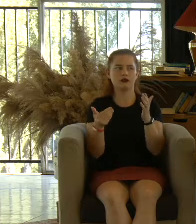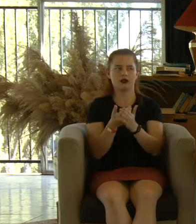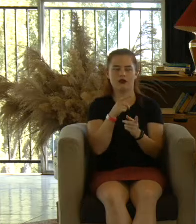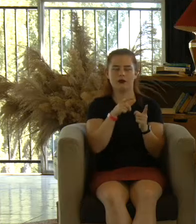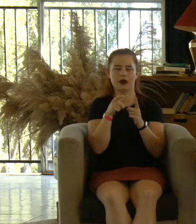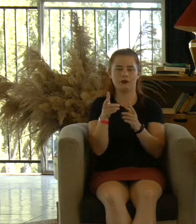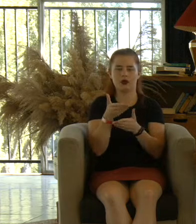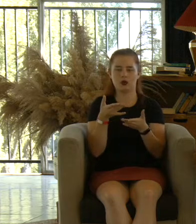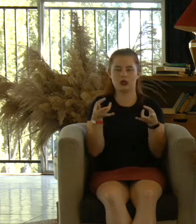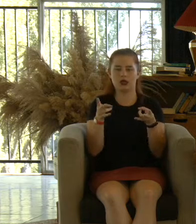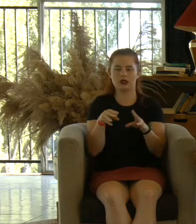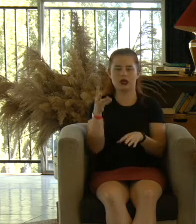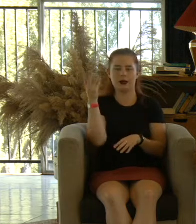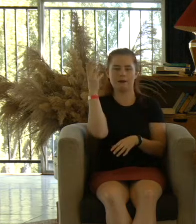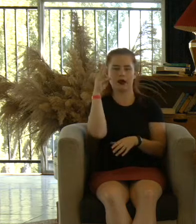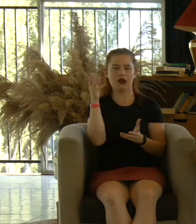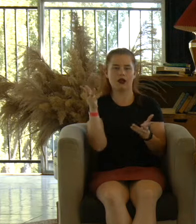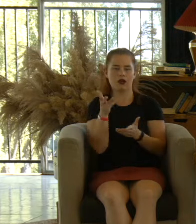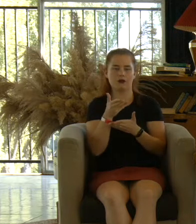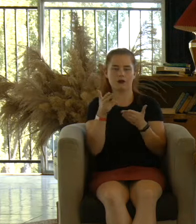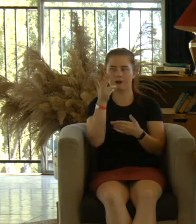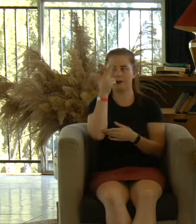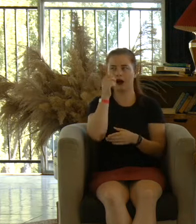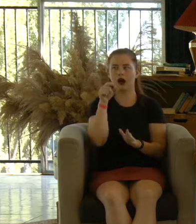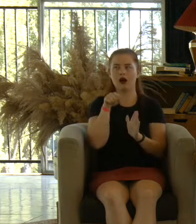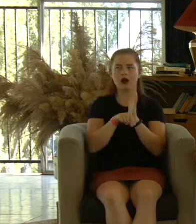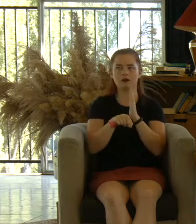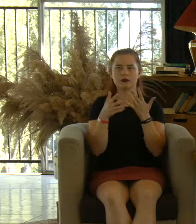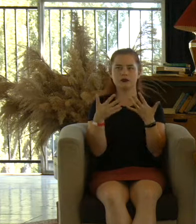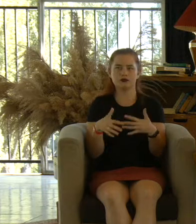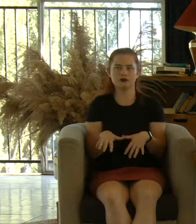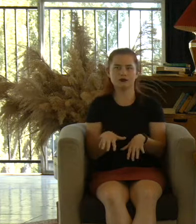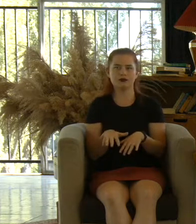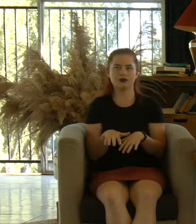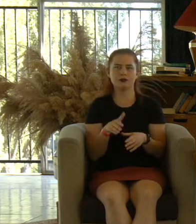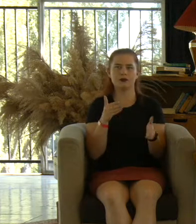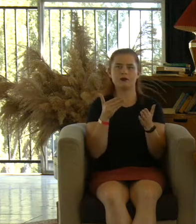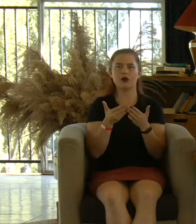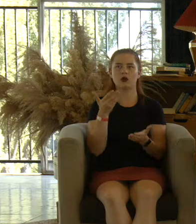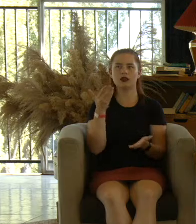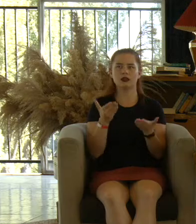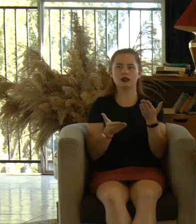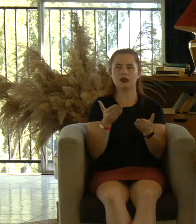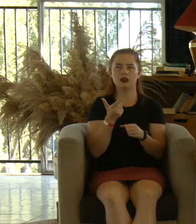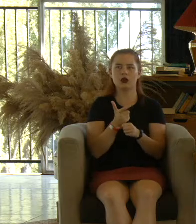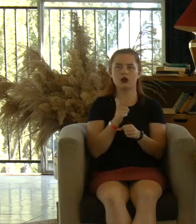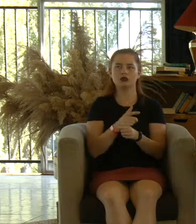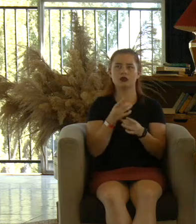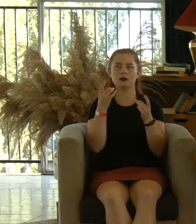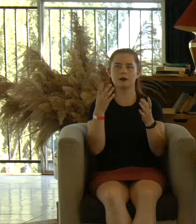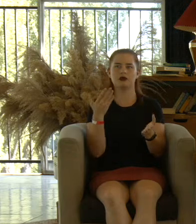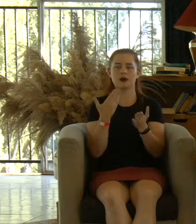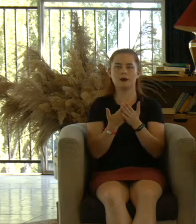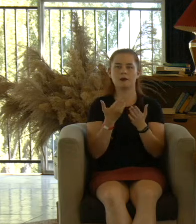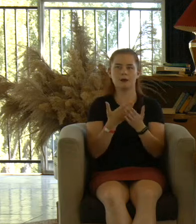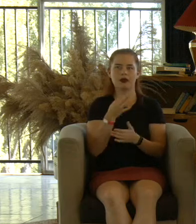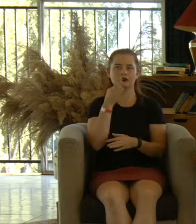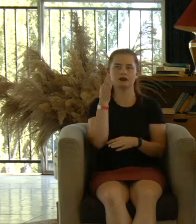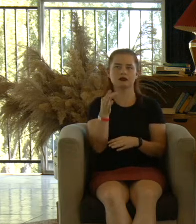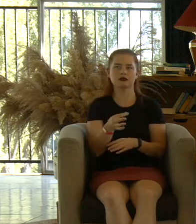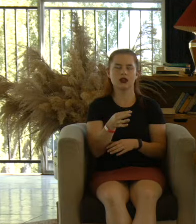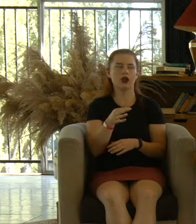нас остались бренды, к которым мы привыкли, а смысл их потерялся. Вот если очень простой пример привести, вот любой